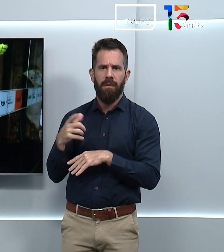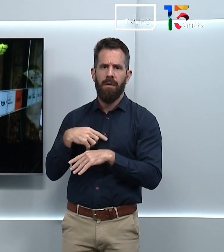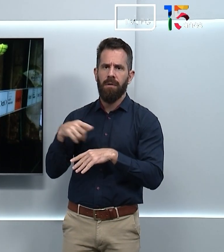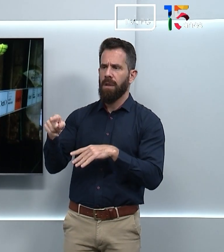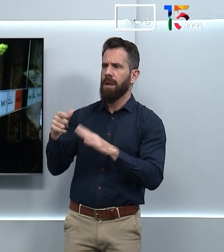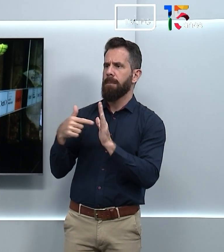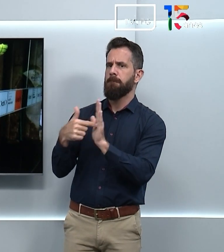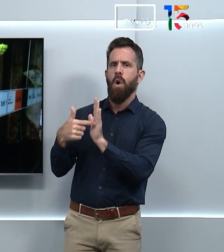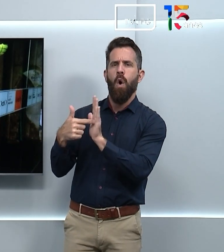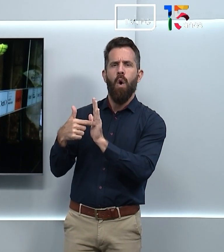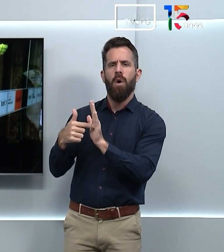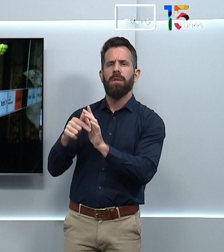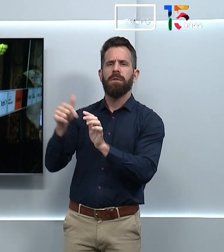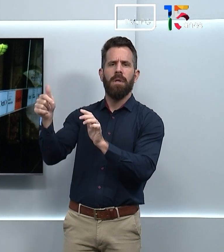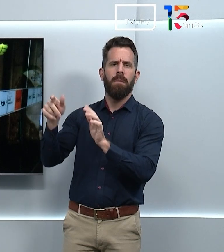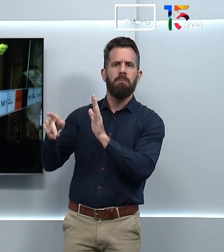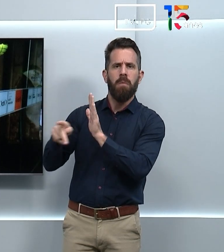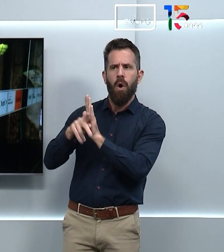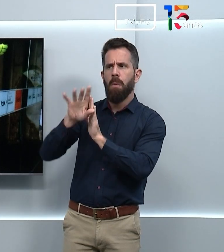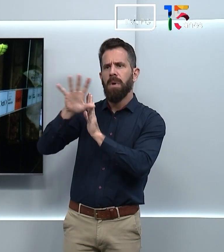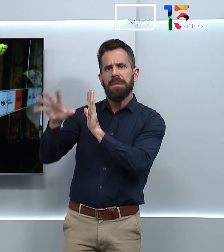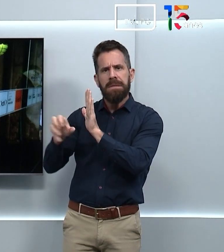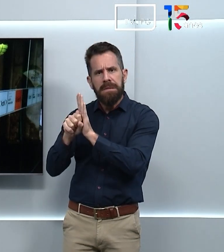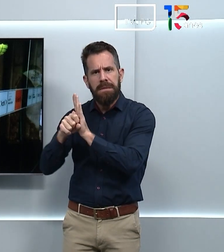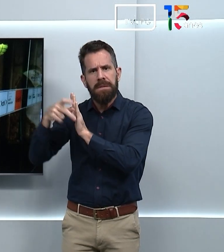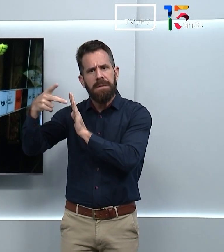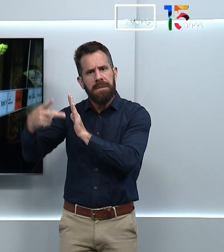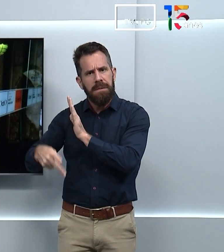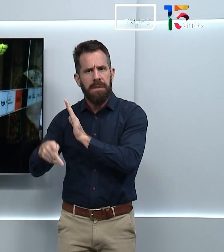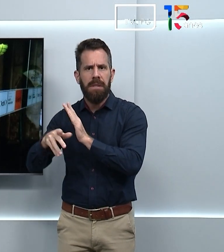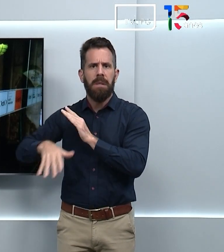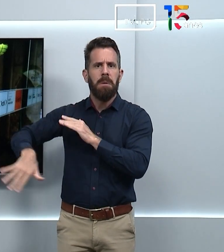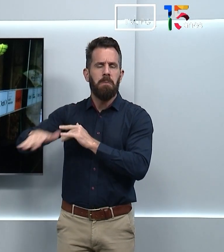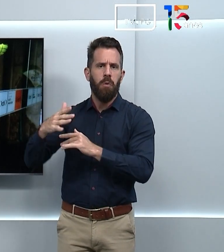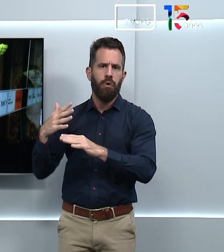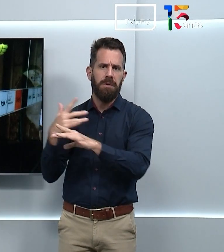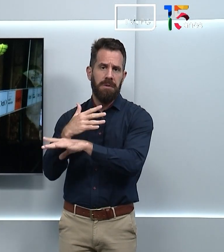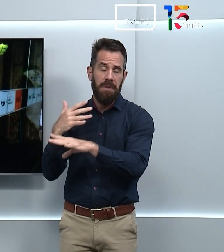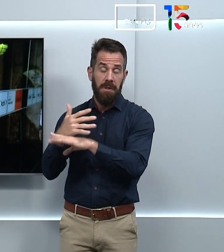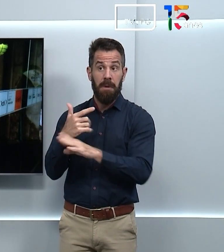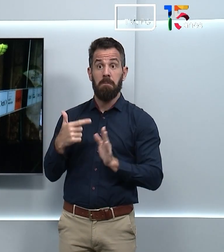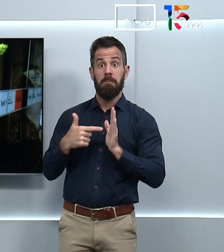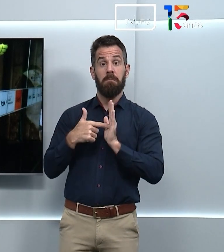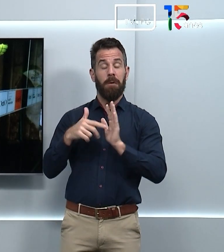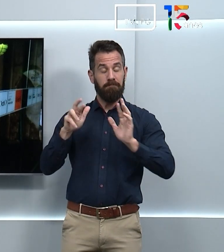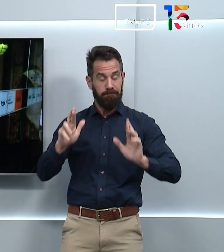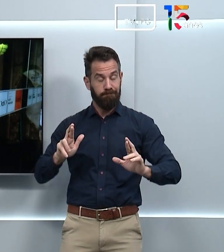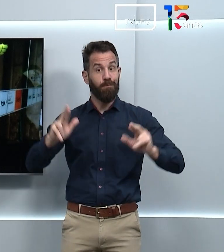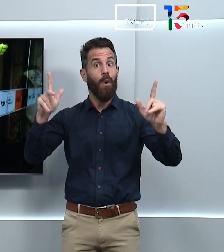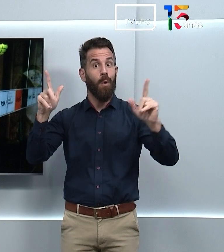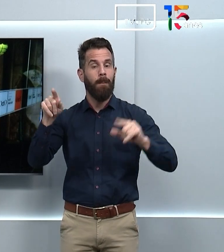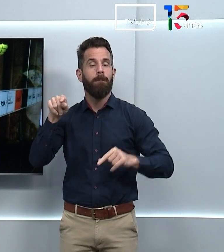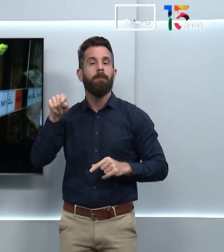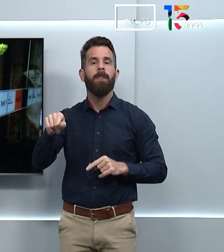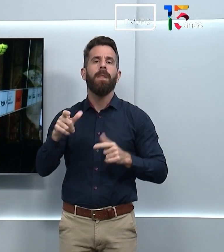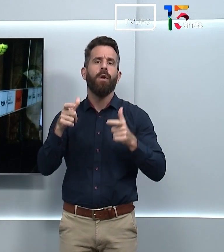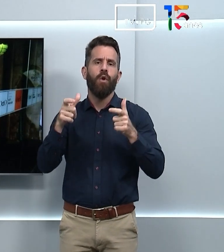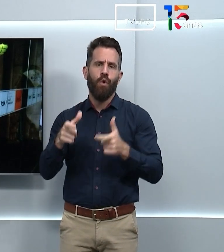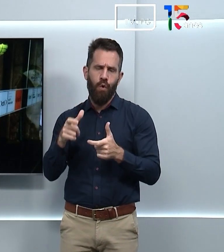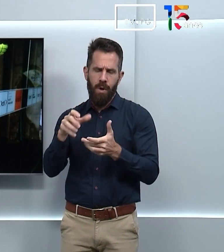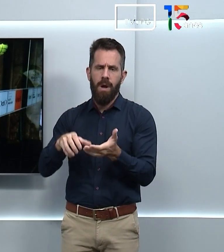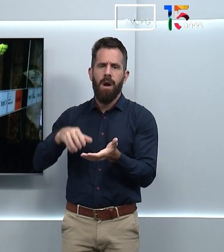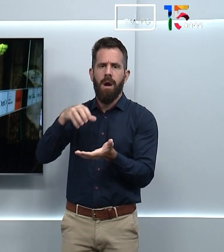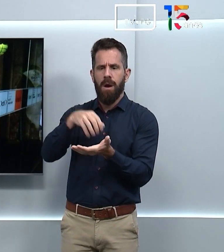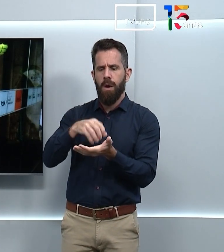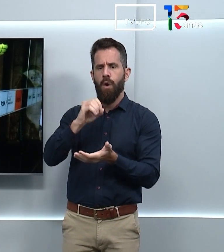da cidade para construir aí uma linguagem singular. Então, você que quiser conferir, o Centro Cultural Octo Marques fica